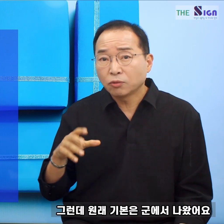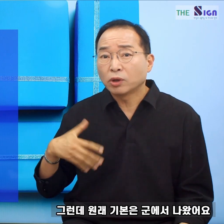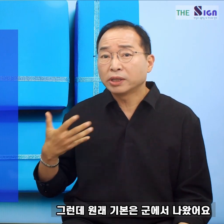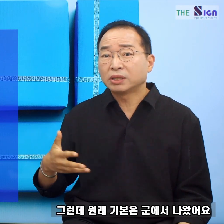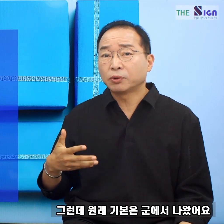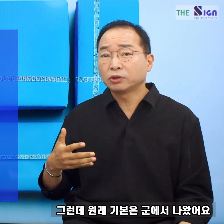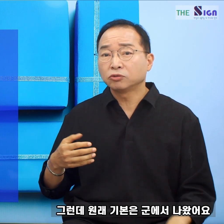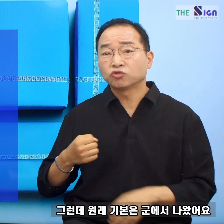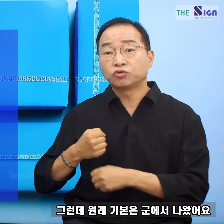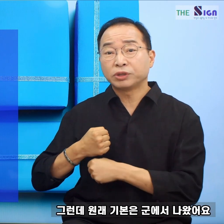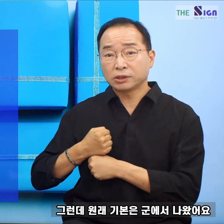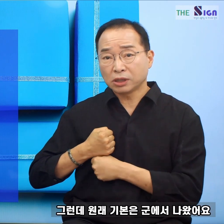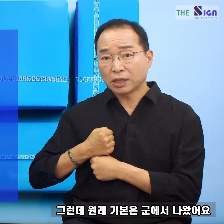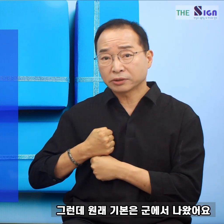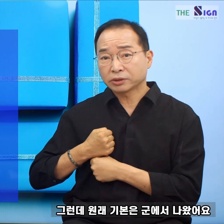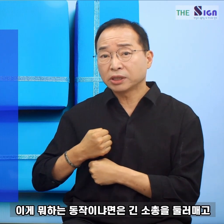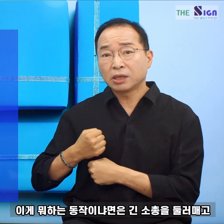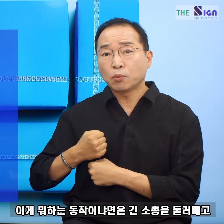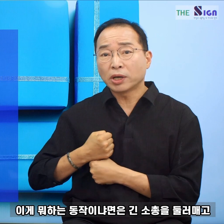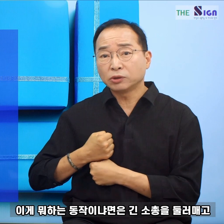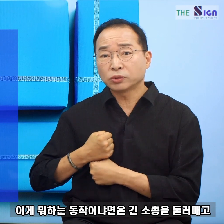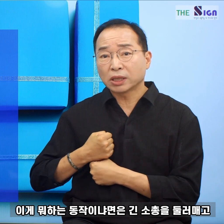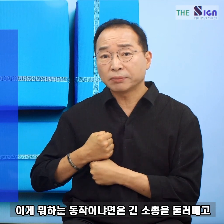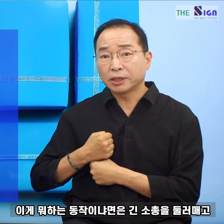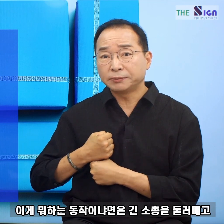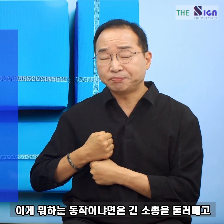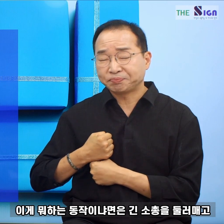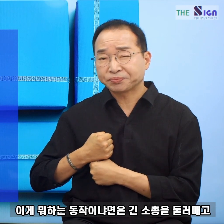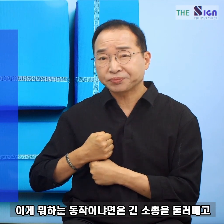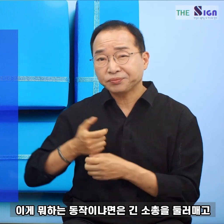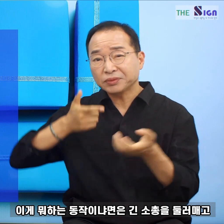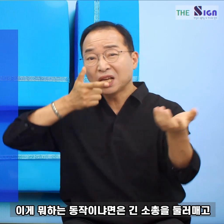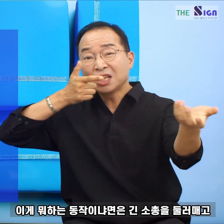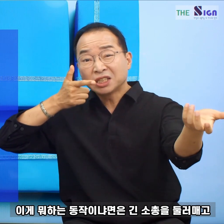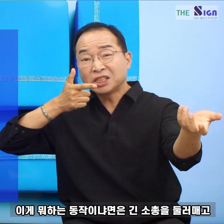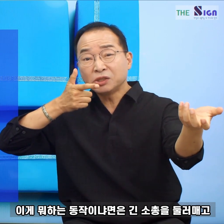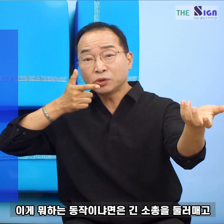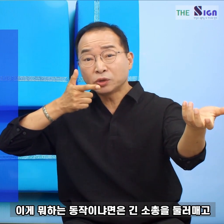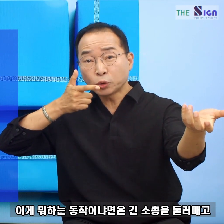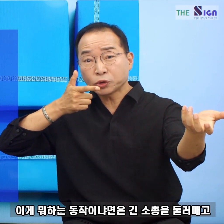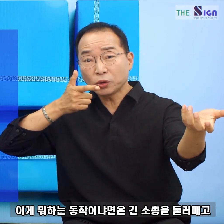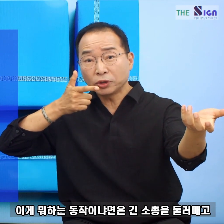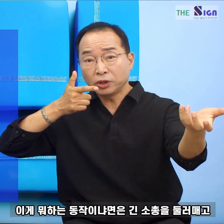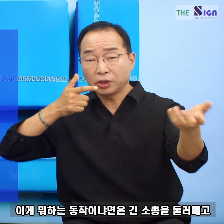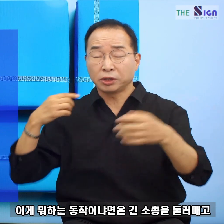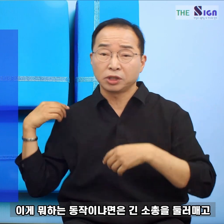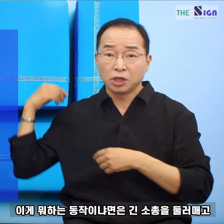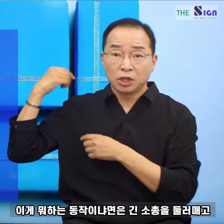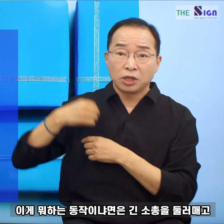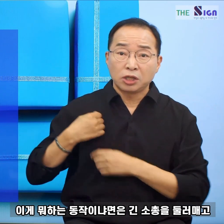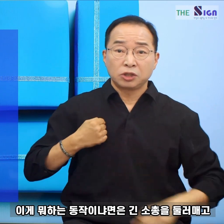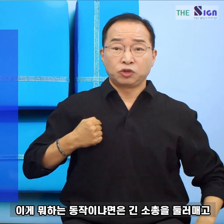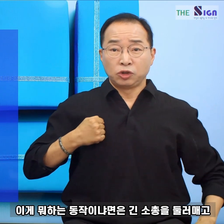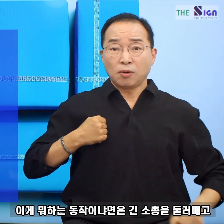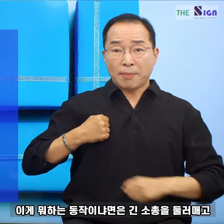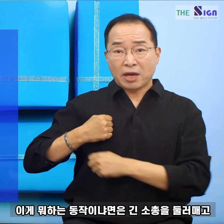원래 기본은 군에서 나왔어요. 자, 이게 뭐 하는 동작이면은 긴 소총을